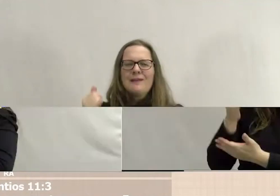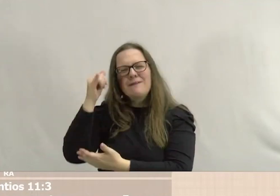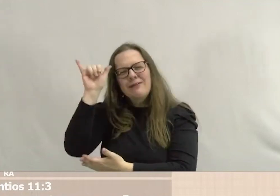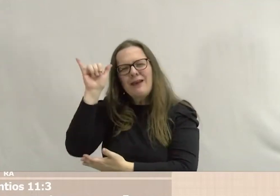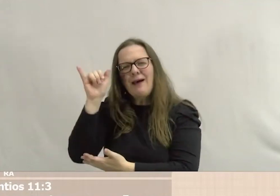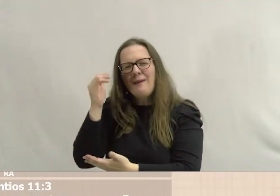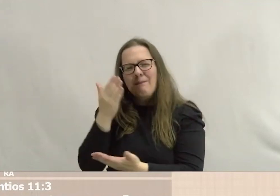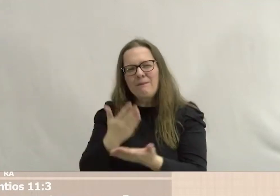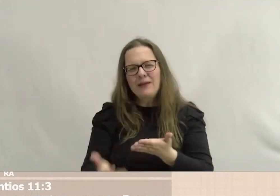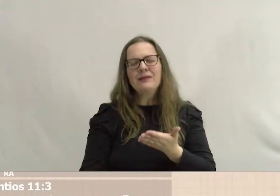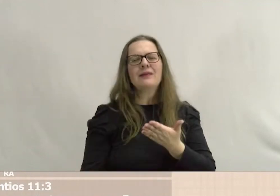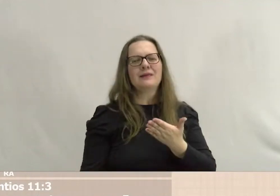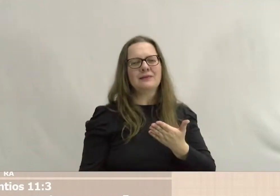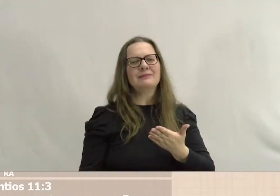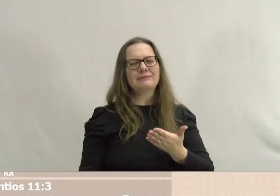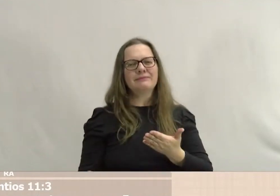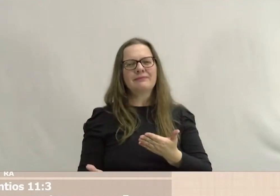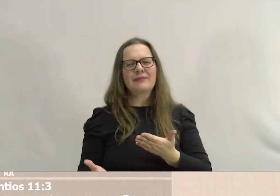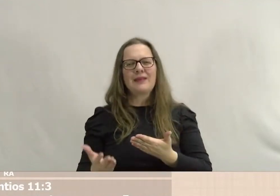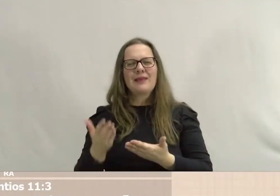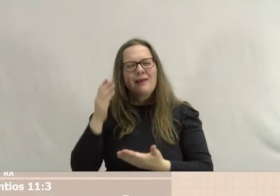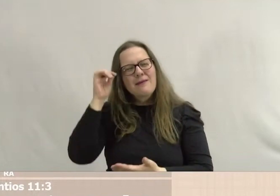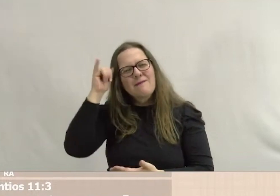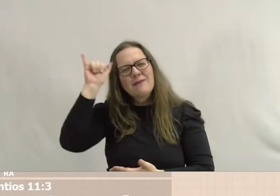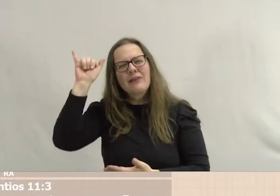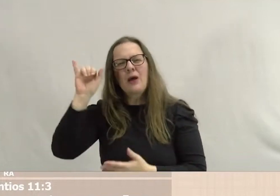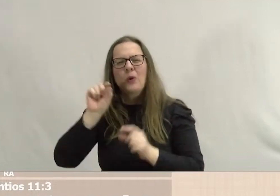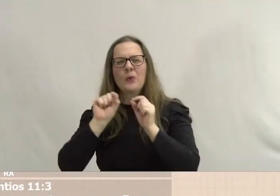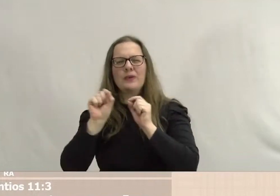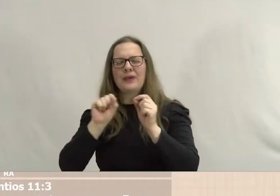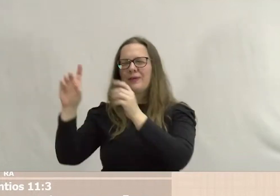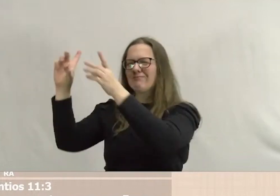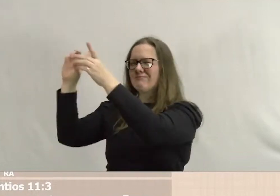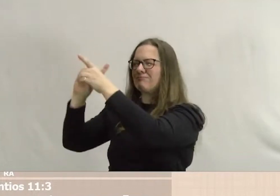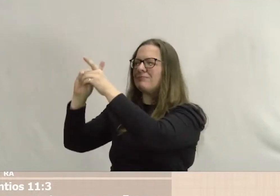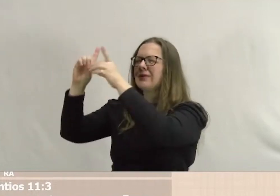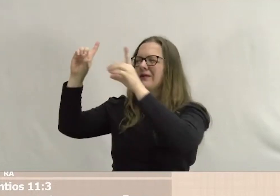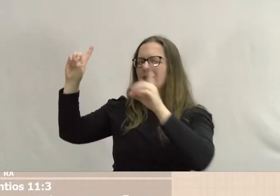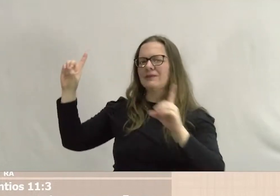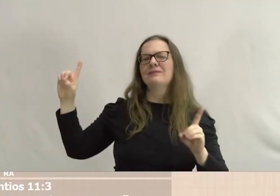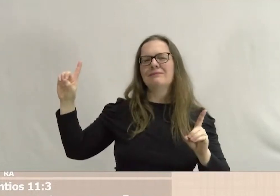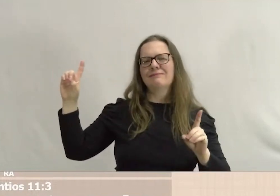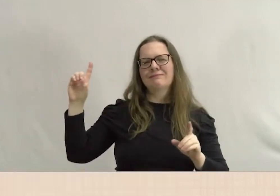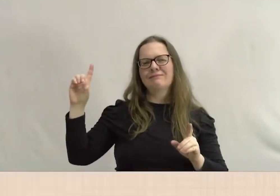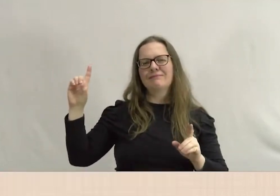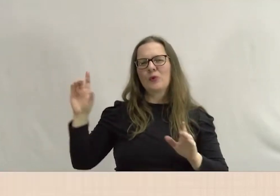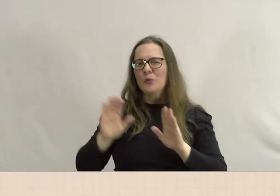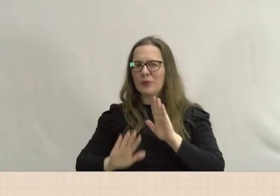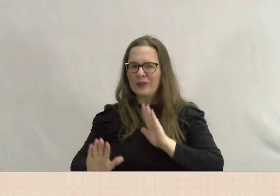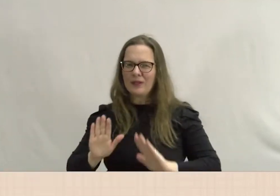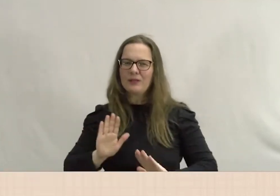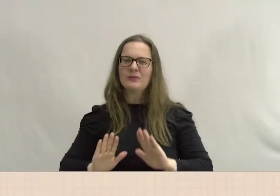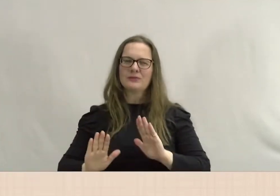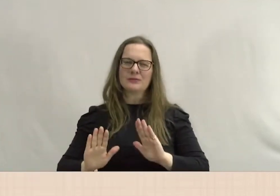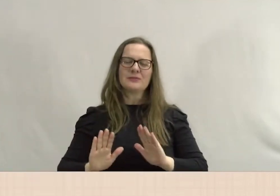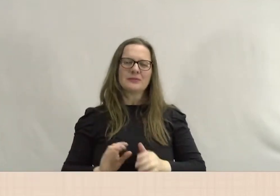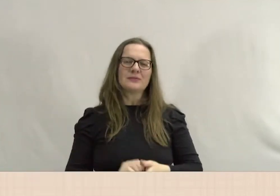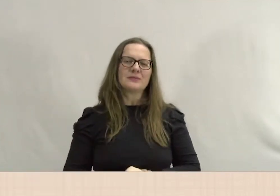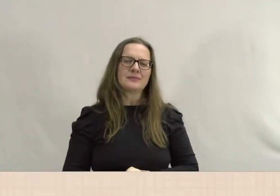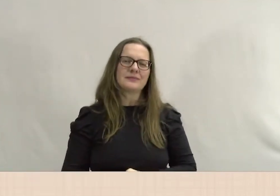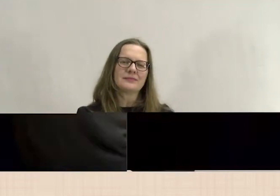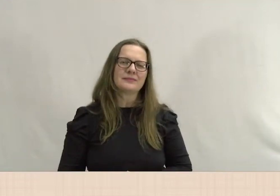é desconectar. Se você desconectar de Cristo, você se desconectou